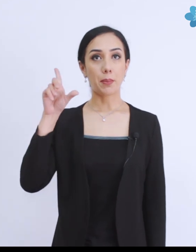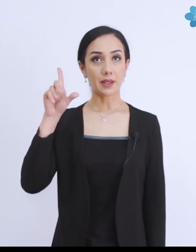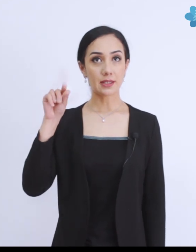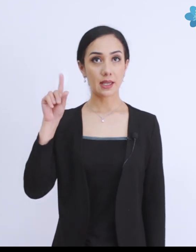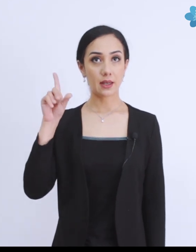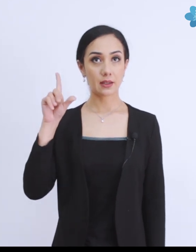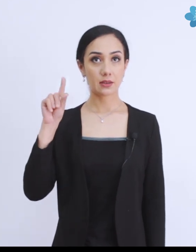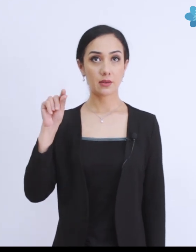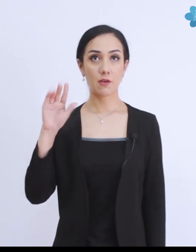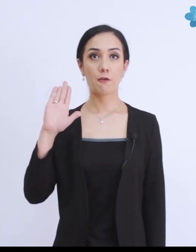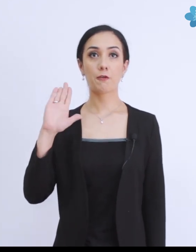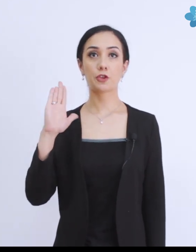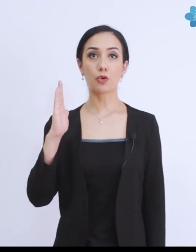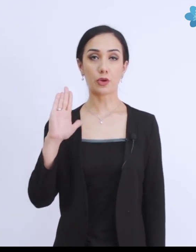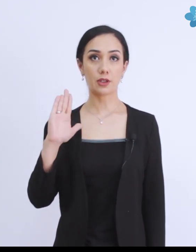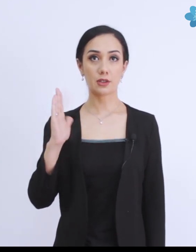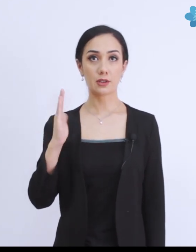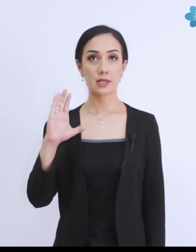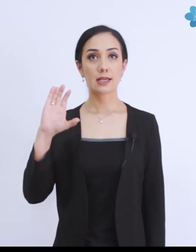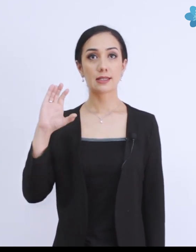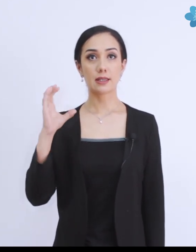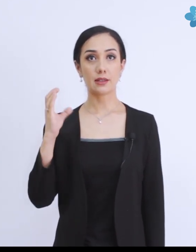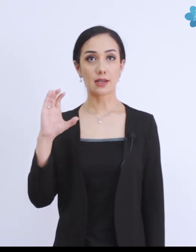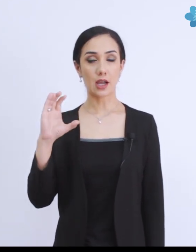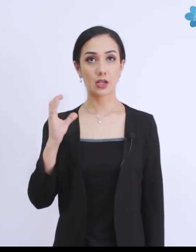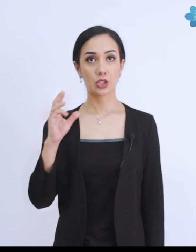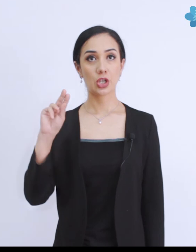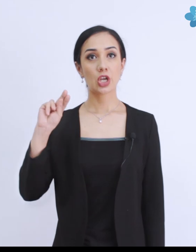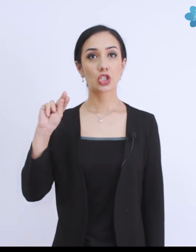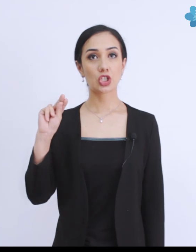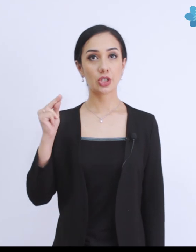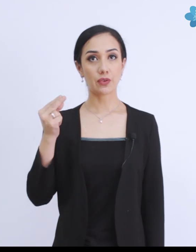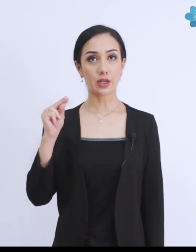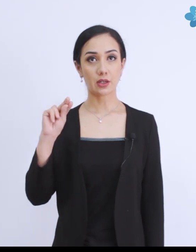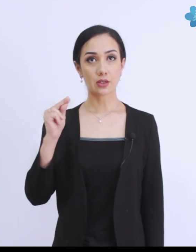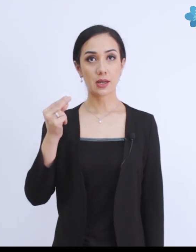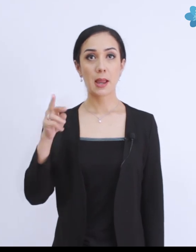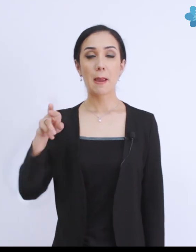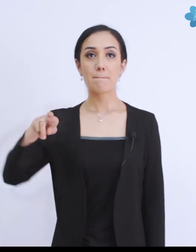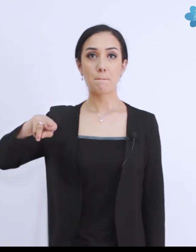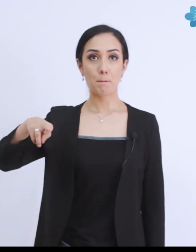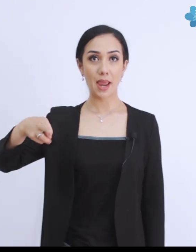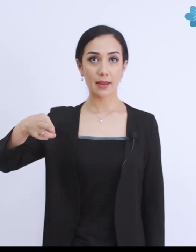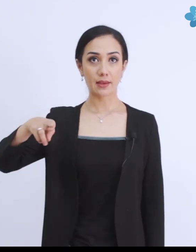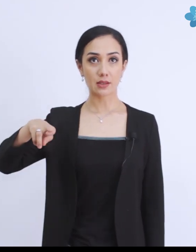понедельник вторник среда четверг пятница суббота